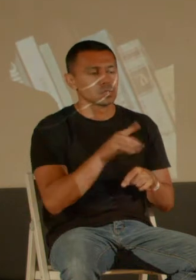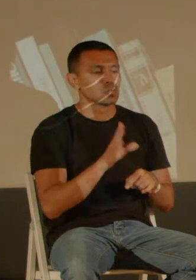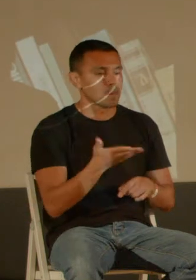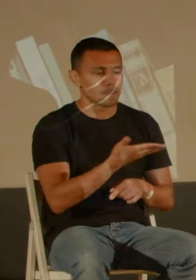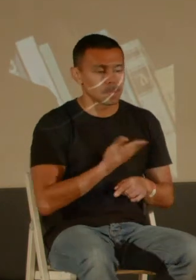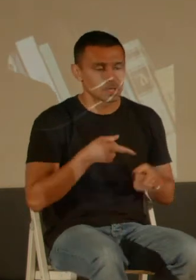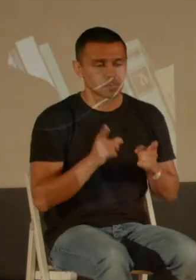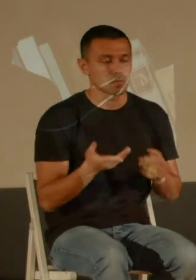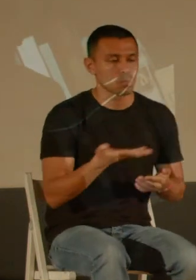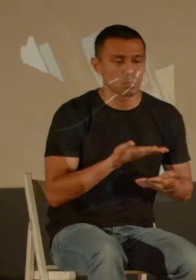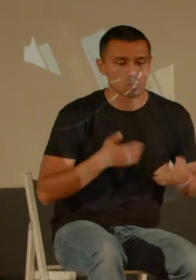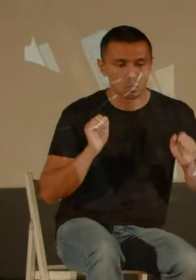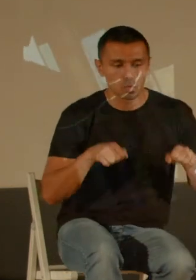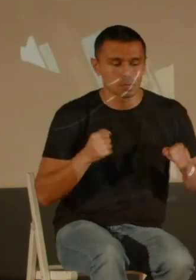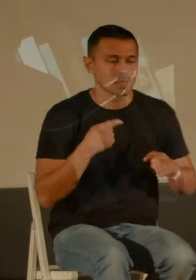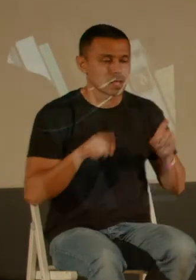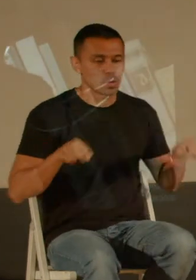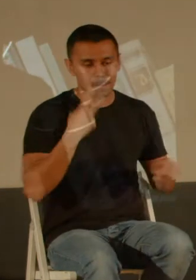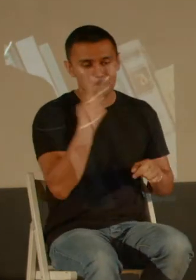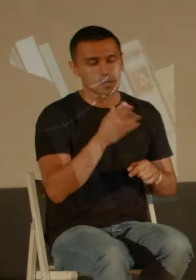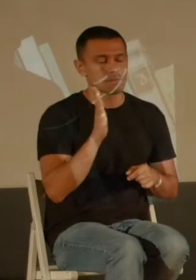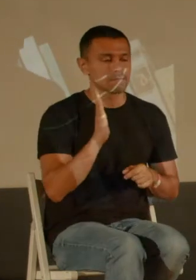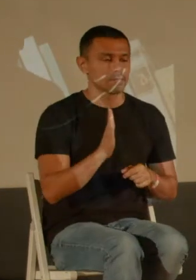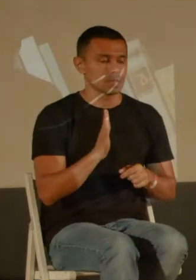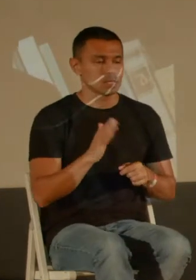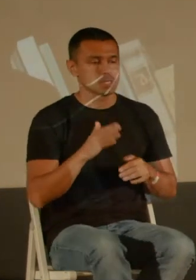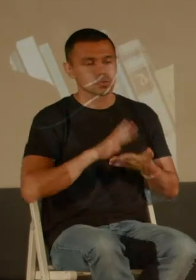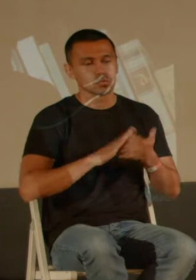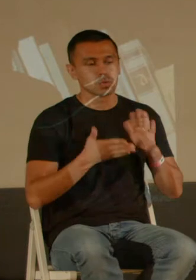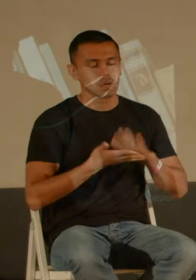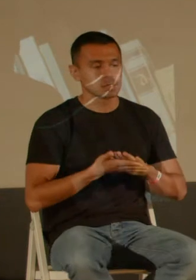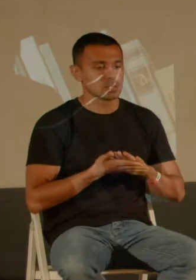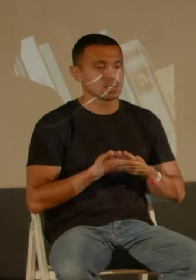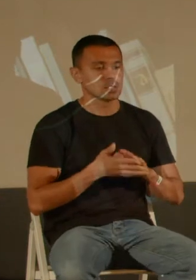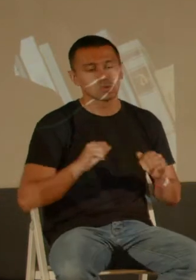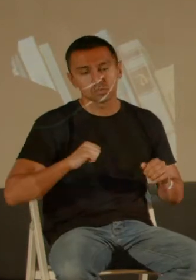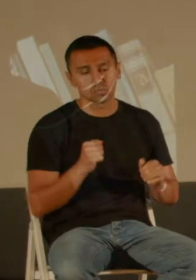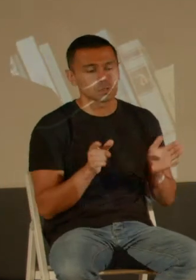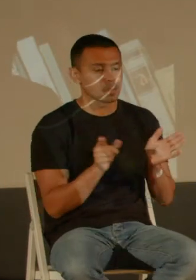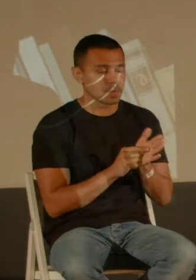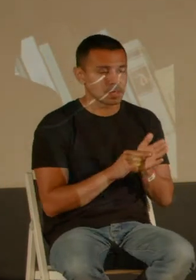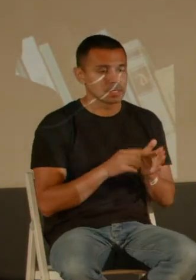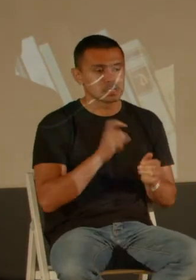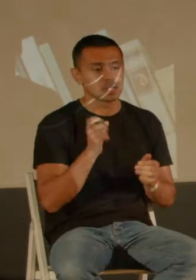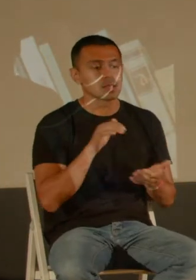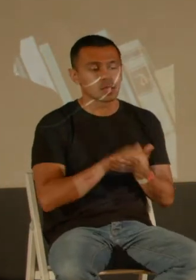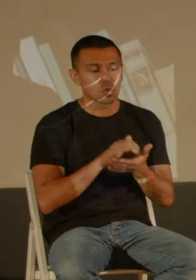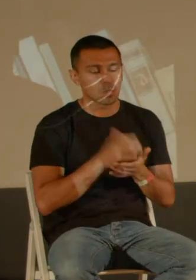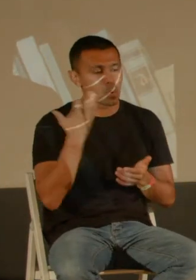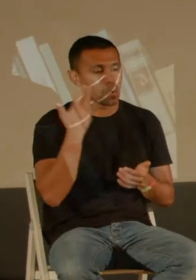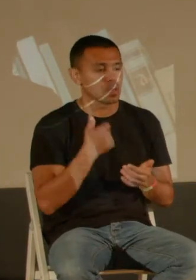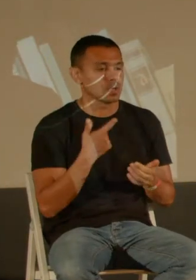ми насправді можемо деколи бачити в ситуаціях з друзями, з знайомими,